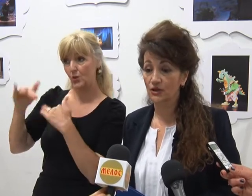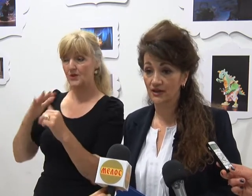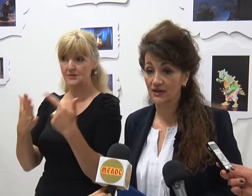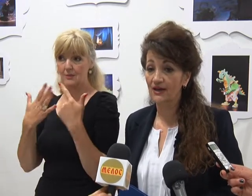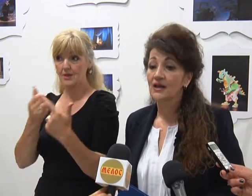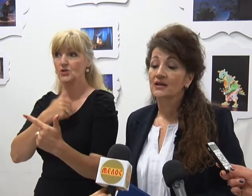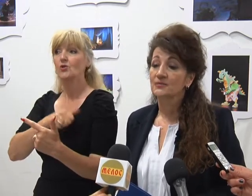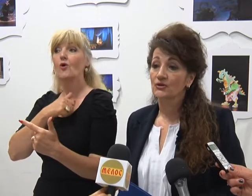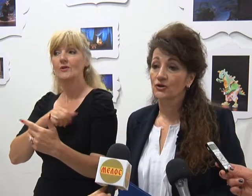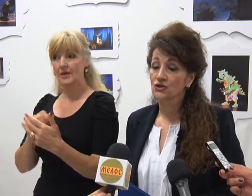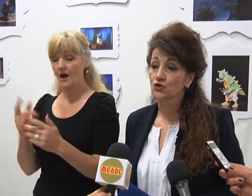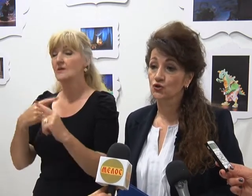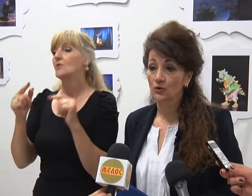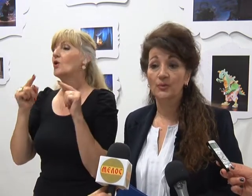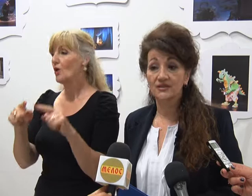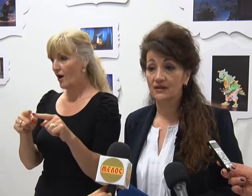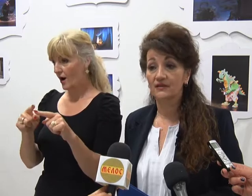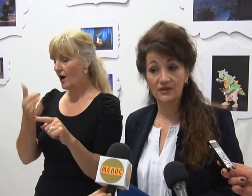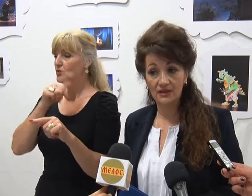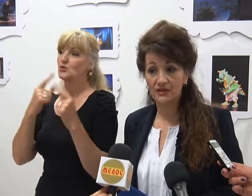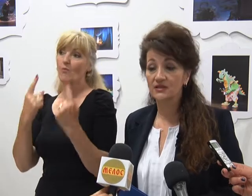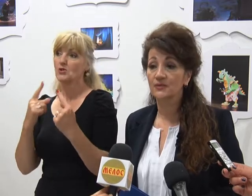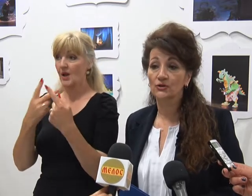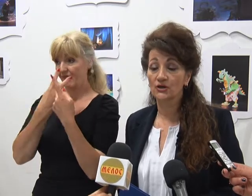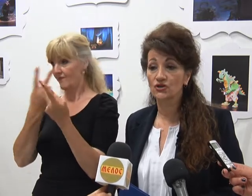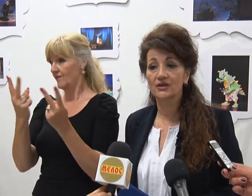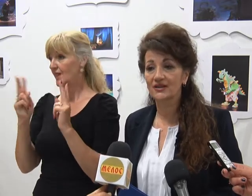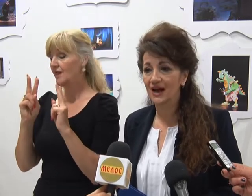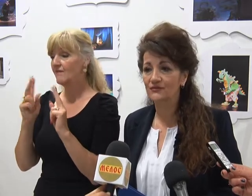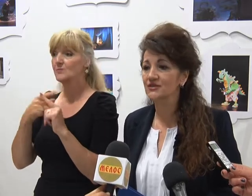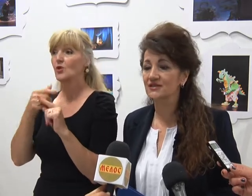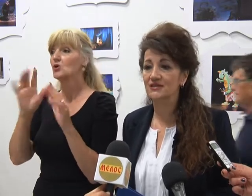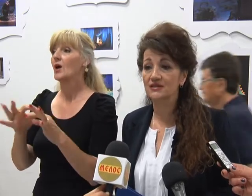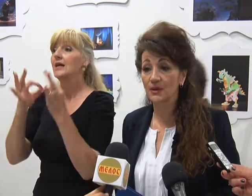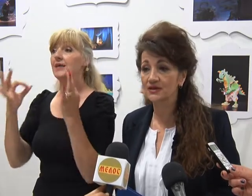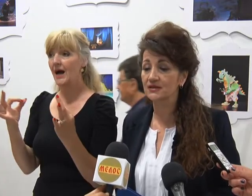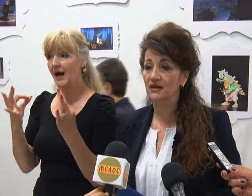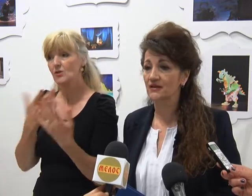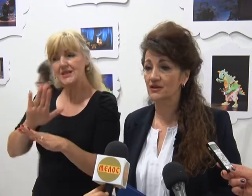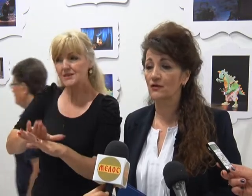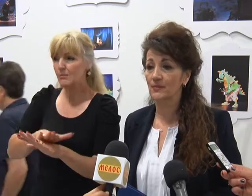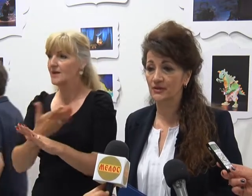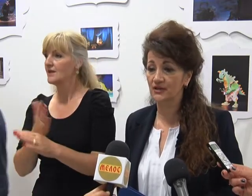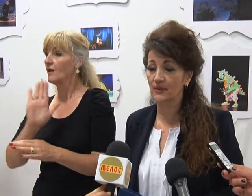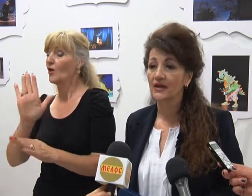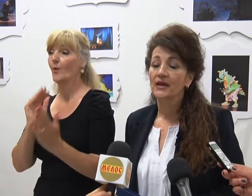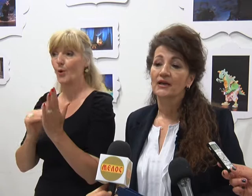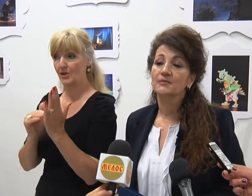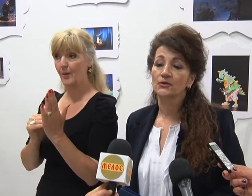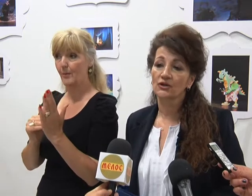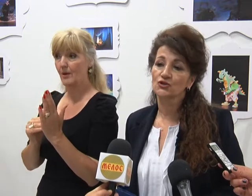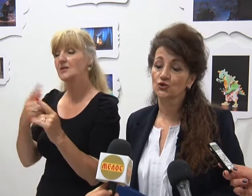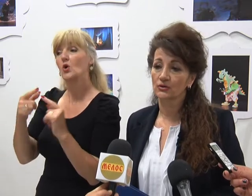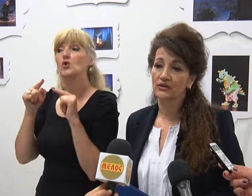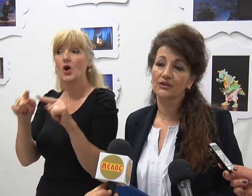70 godina, zbog toga što su postali vidljivi, zbog toga što je javnost senzibilisana na njihove potrebe i